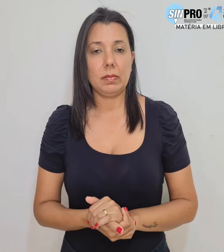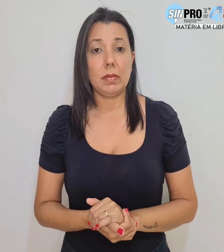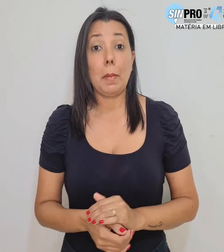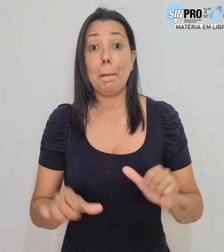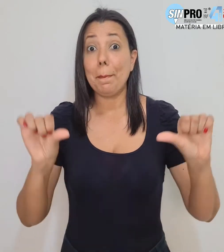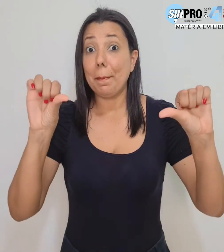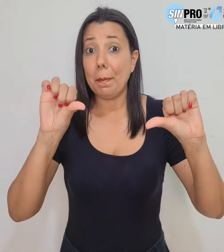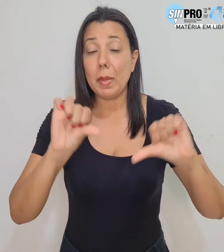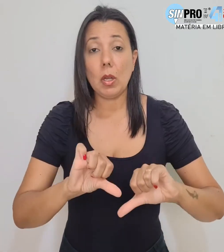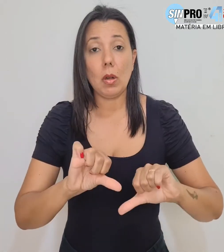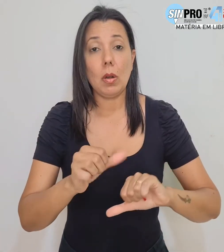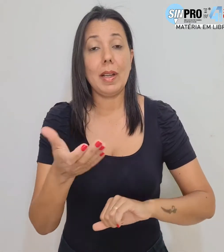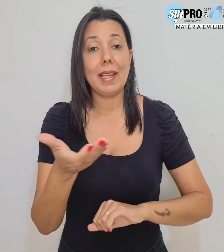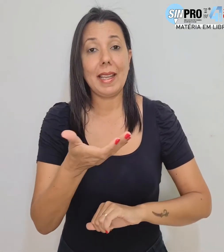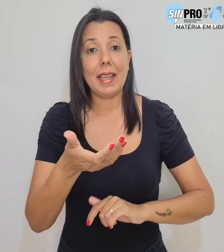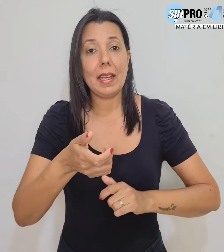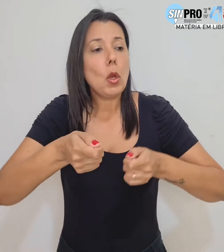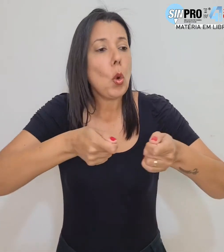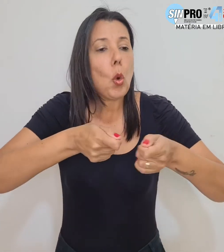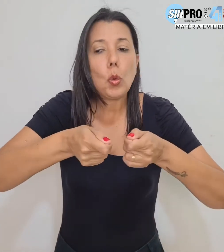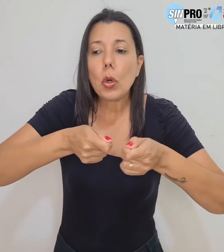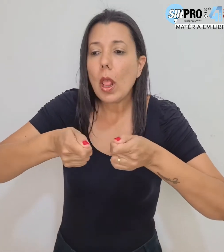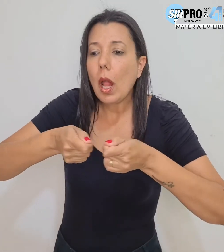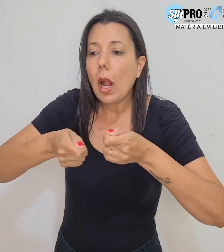Pior, querem controlar as pessoas